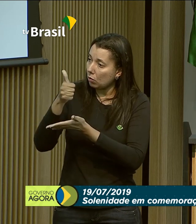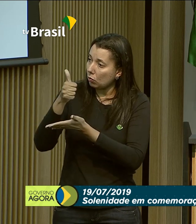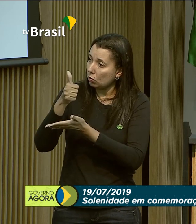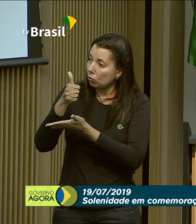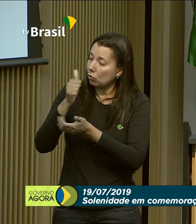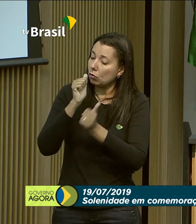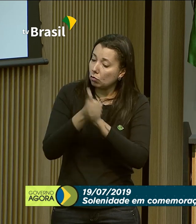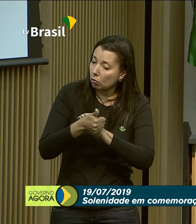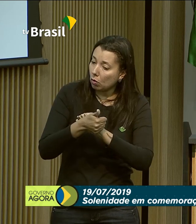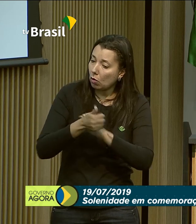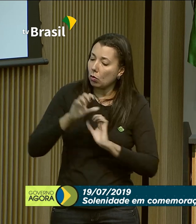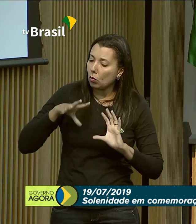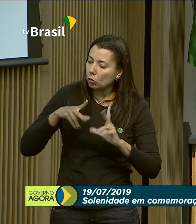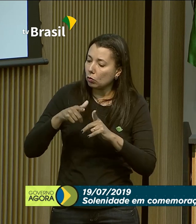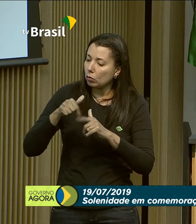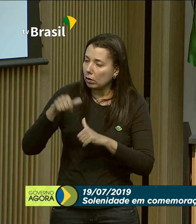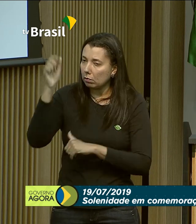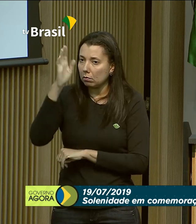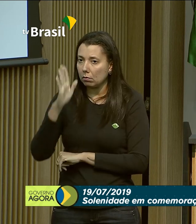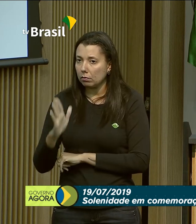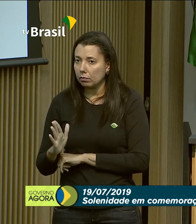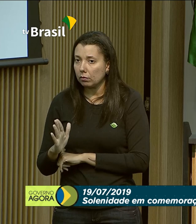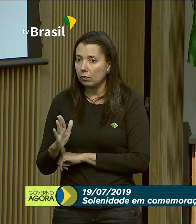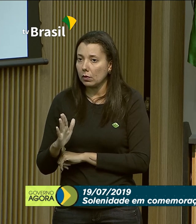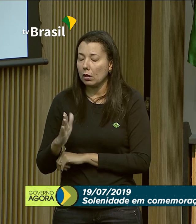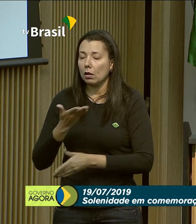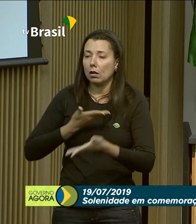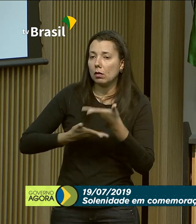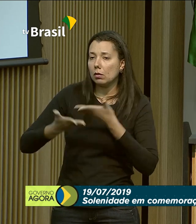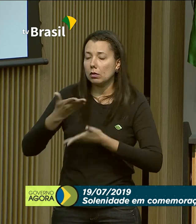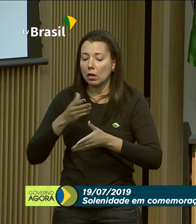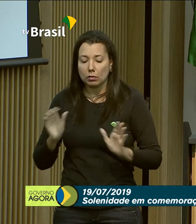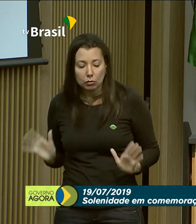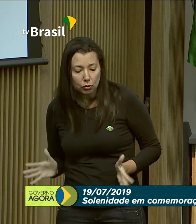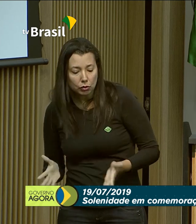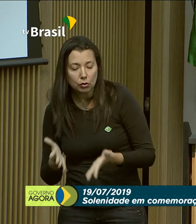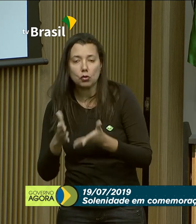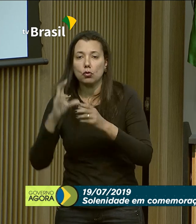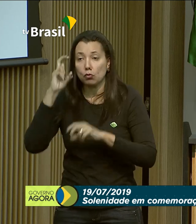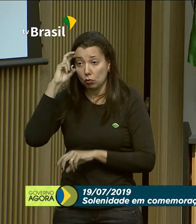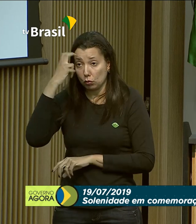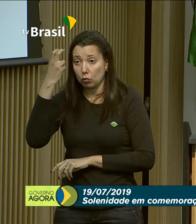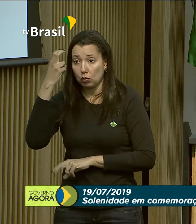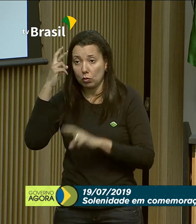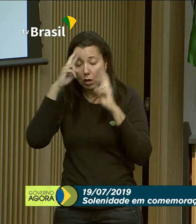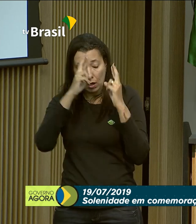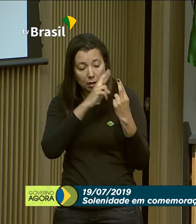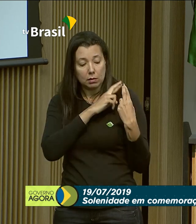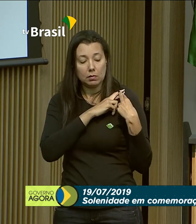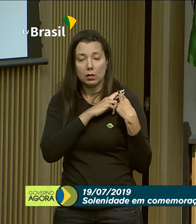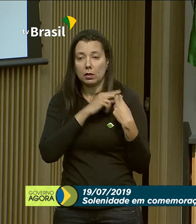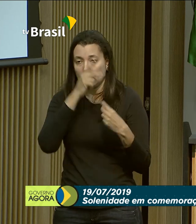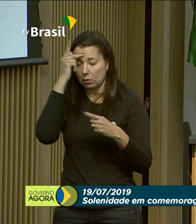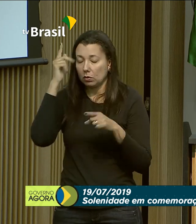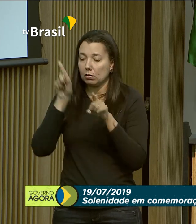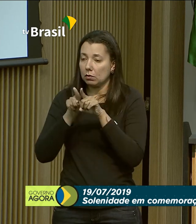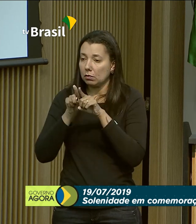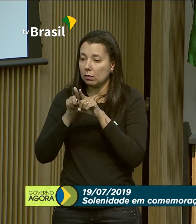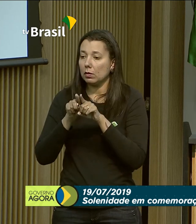futebol como um todo no Brasil. Entre elas, o incentivo a uma cultura de respeito aos direitos do